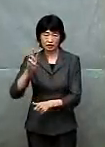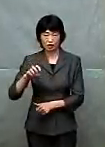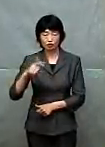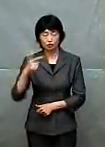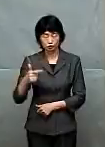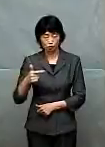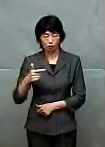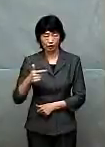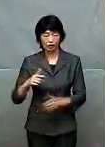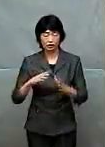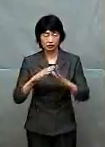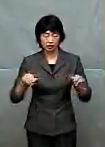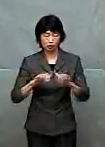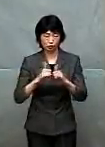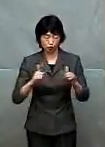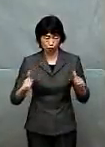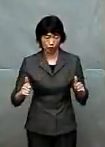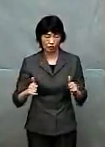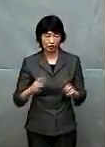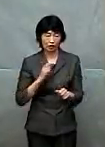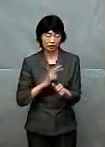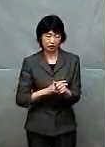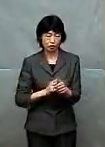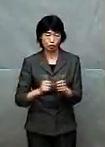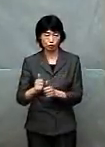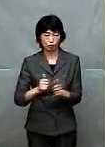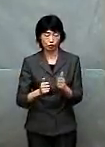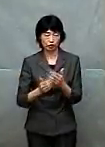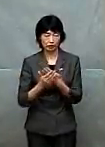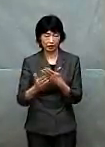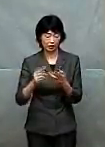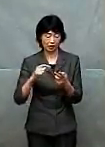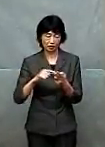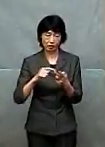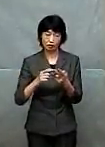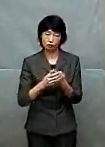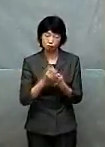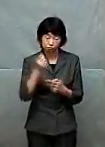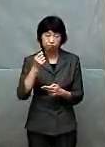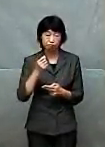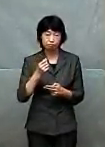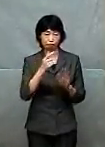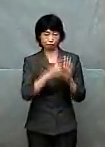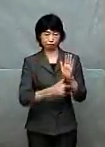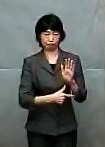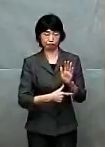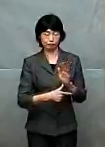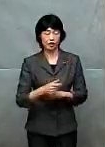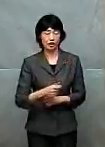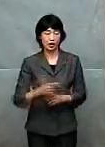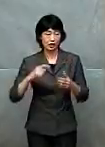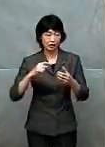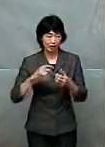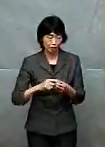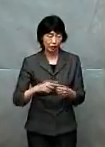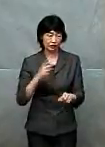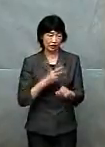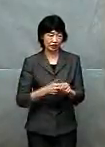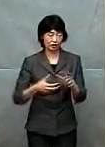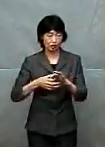回全国障害者技能競技大会であります山形技能五輪アビリンピ